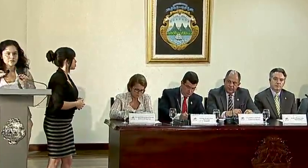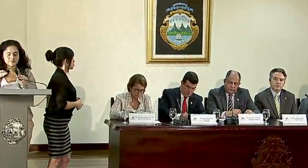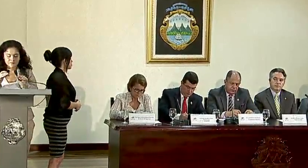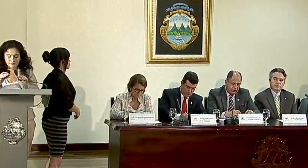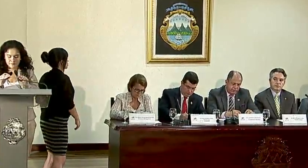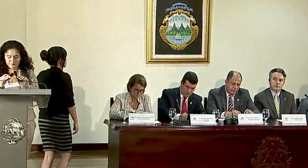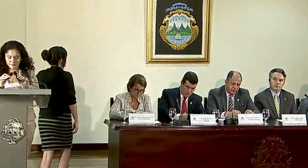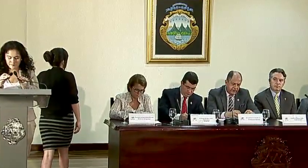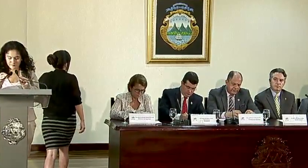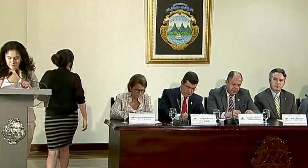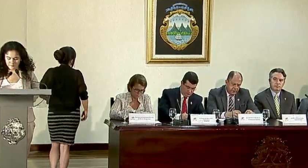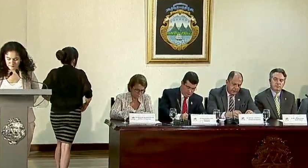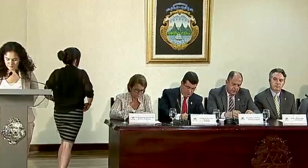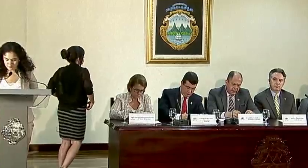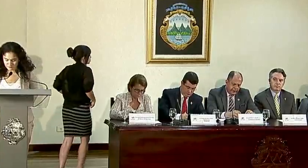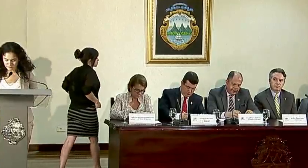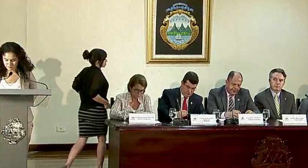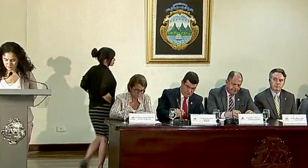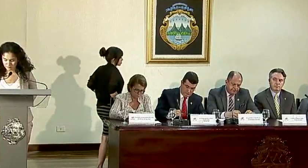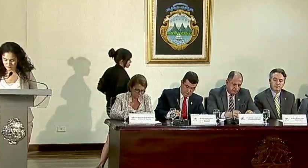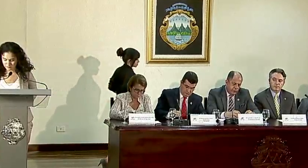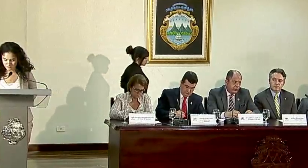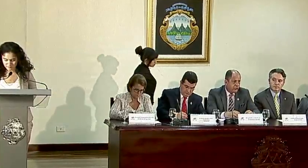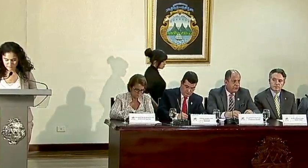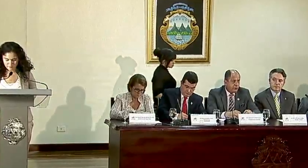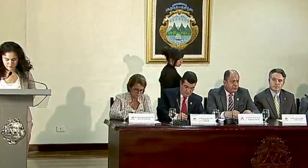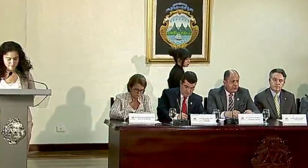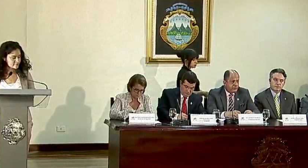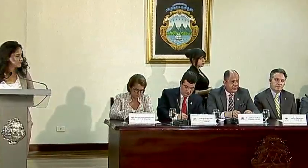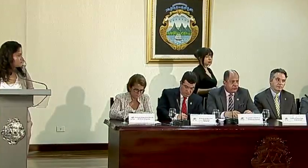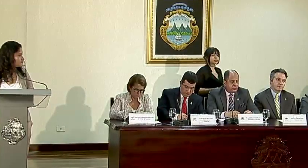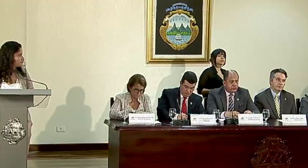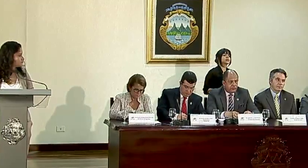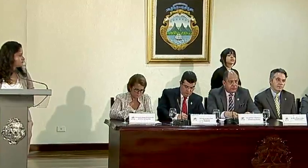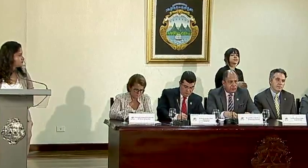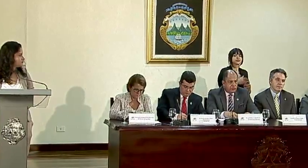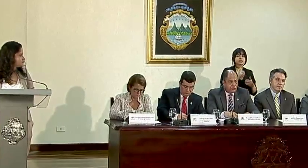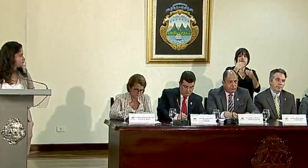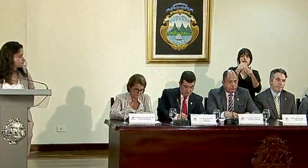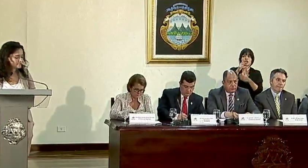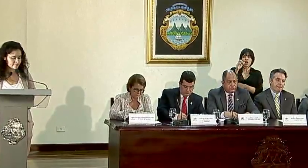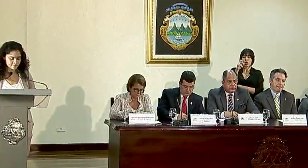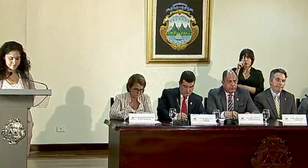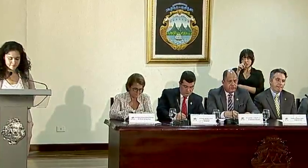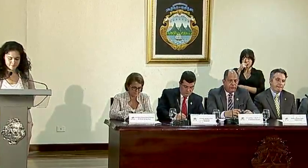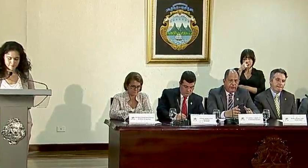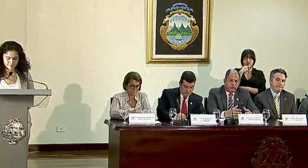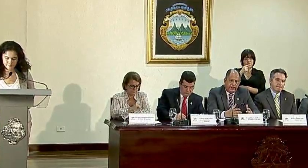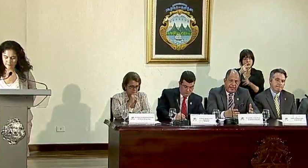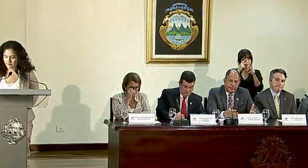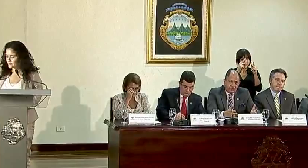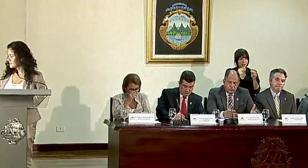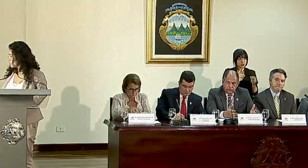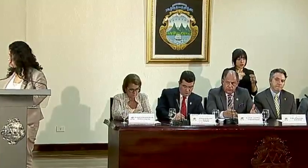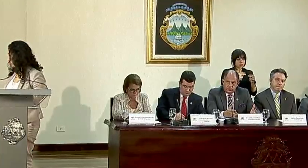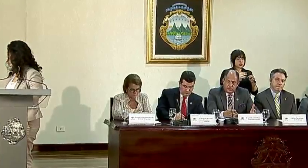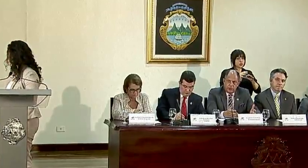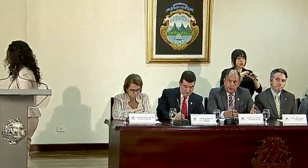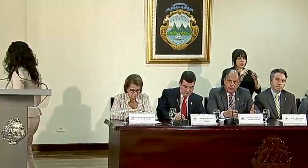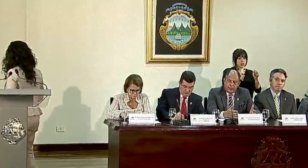Muchas gracias, Aarón, por su pregunta. Bueno, los presupuestos son instrumentos